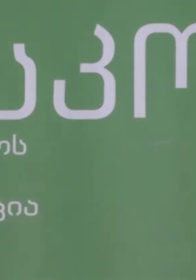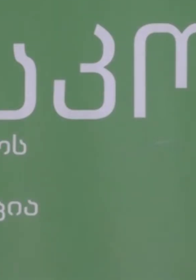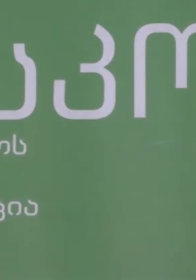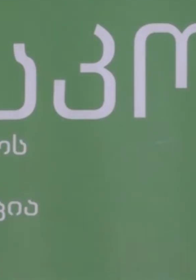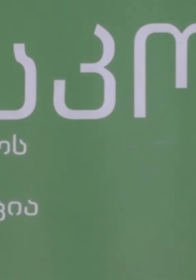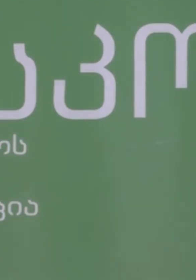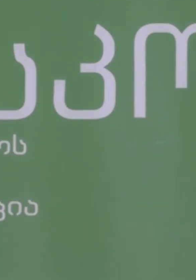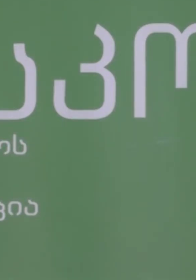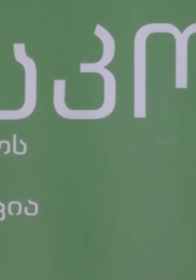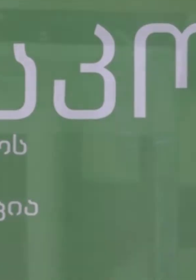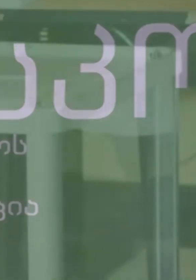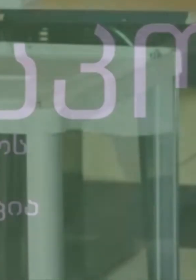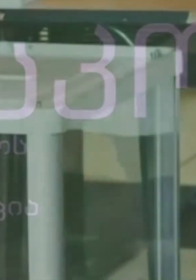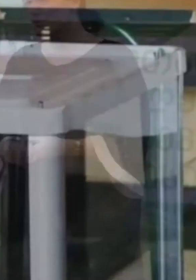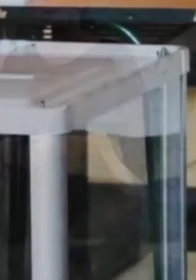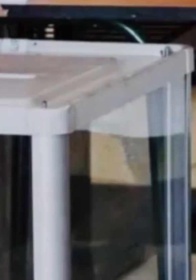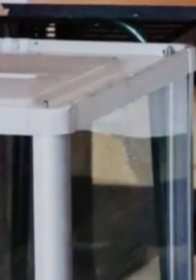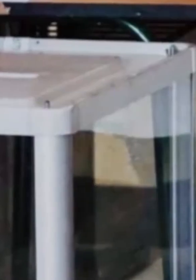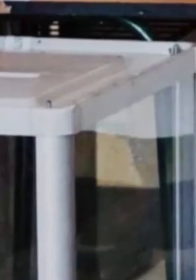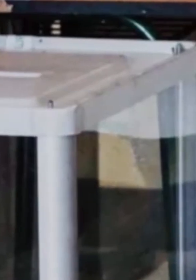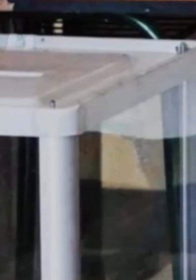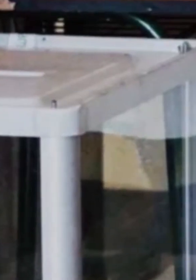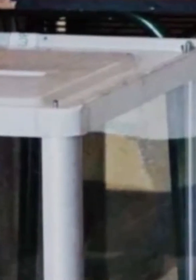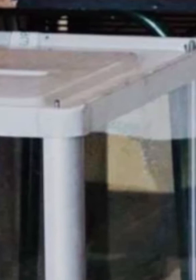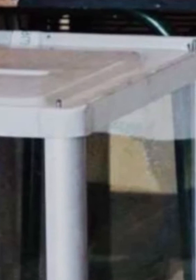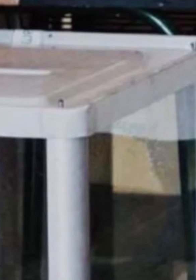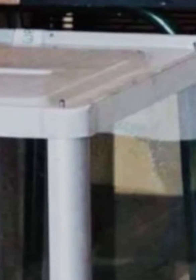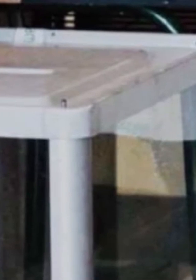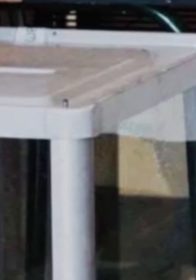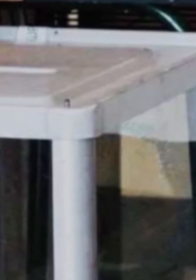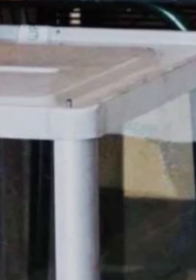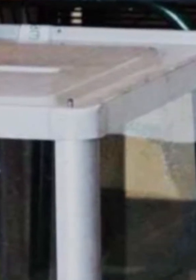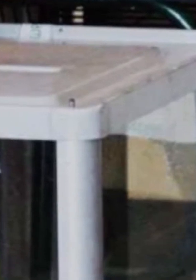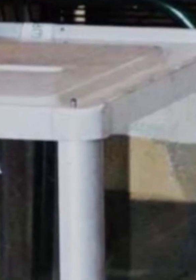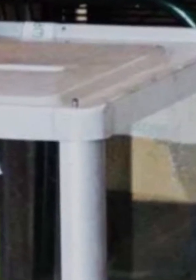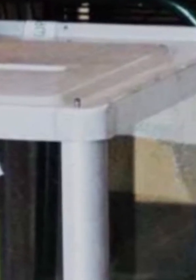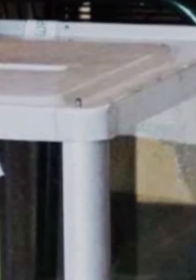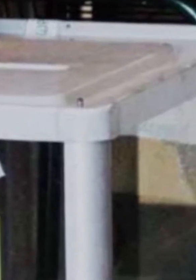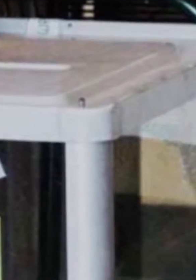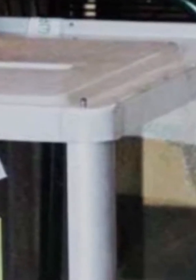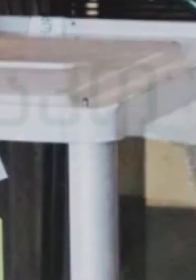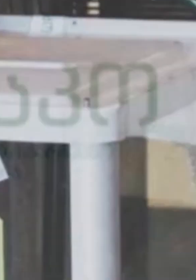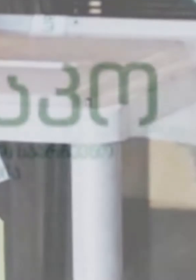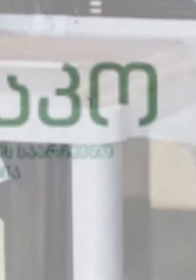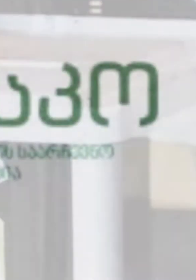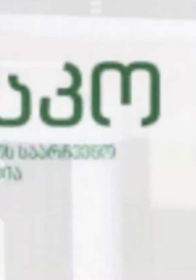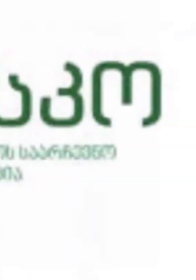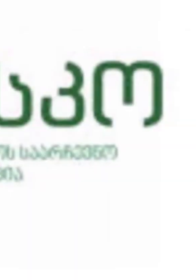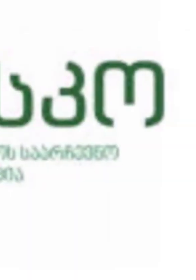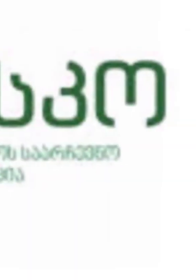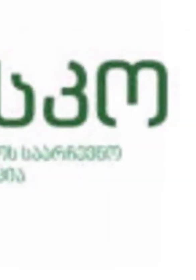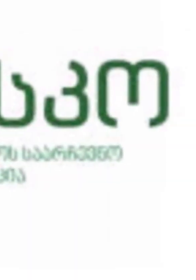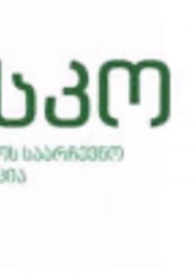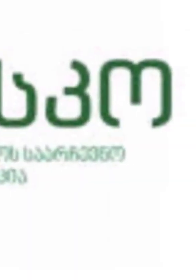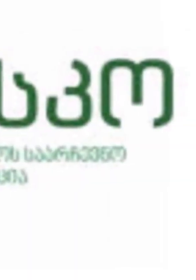ქვეყნის მასშტაბით 3200 უბანზე ხმების დათვლის პროცესს ვიდეო კამერები გადაიღებს. ჩაწერის პროცესს კი კომისიის წევრები უზრუნველყოფენ.